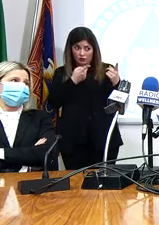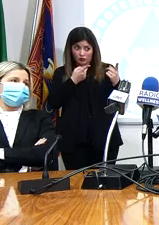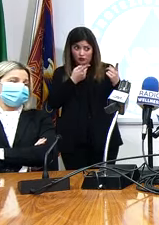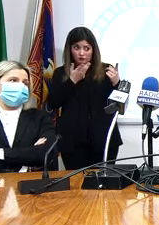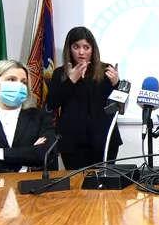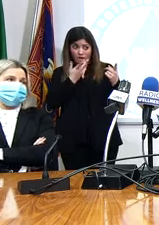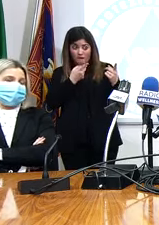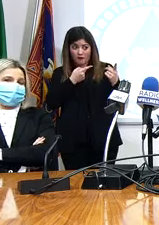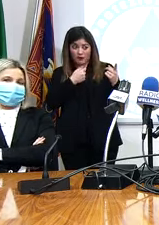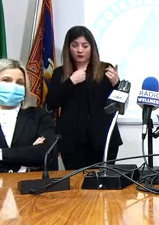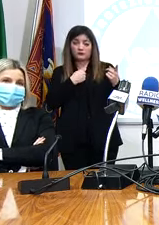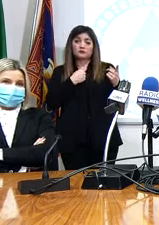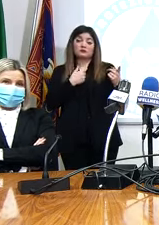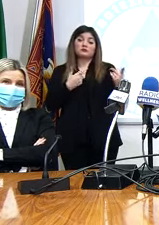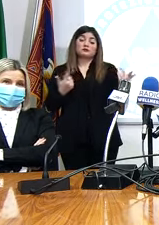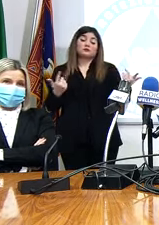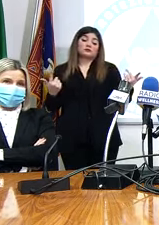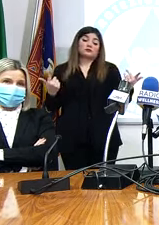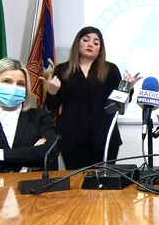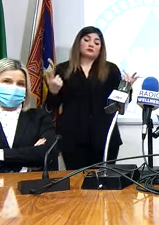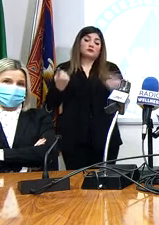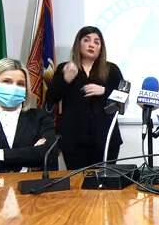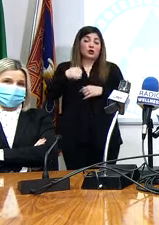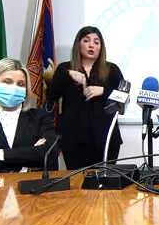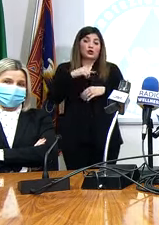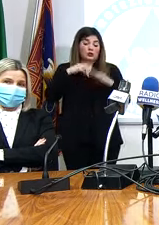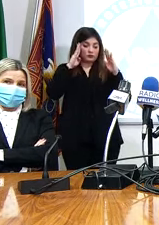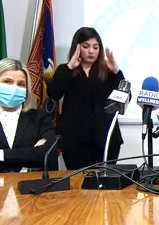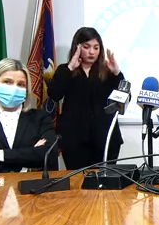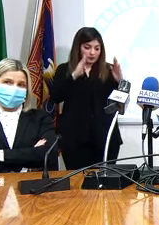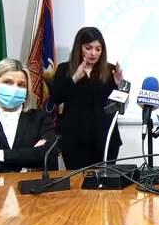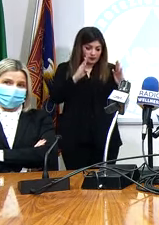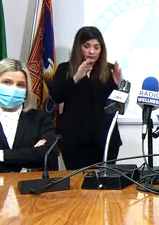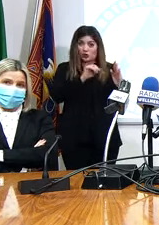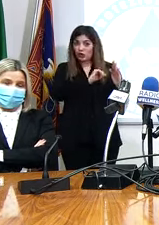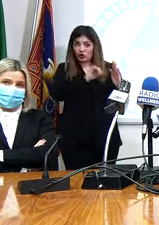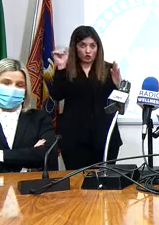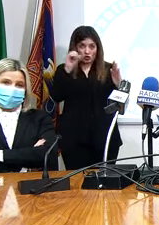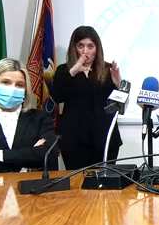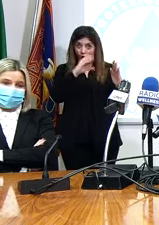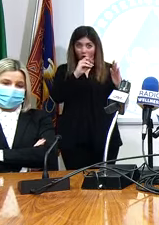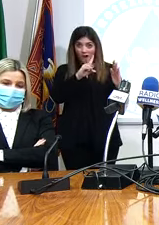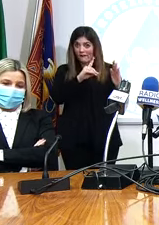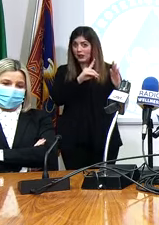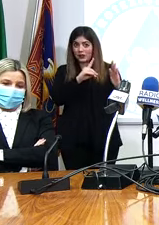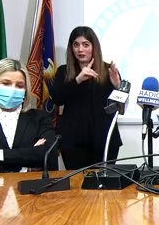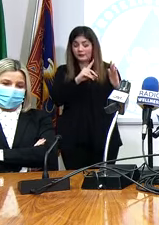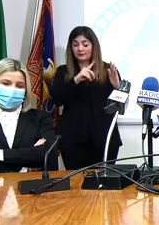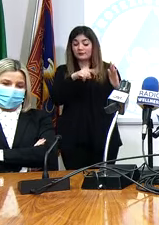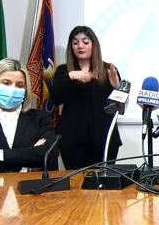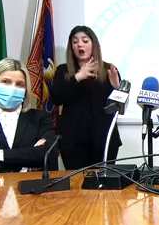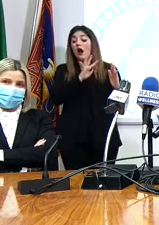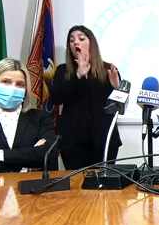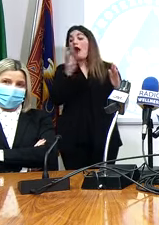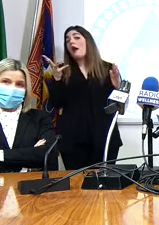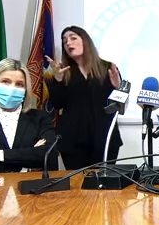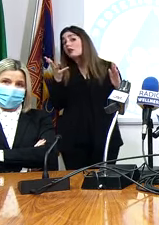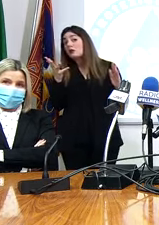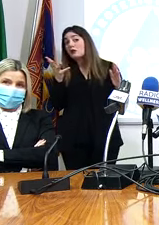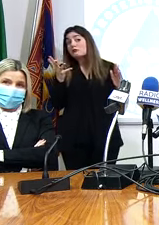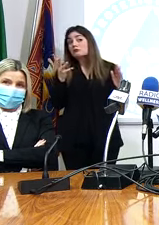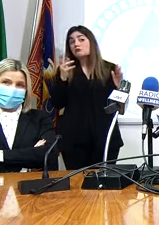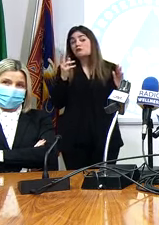siamo sostanzialmente orientati solo al Covid, nel senso che qui ci occupiamo solo di Covid. Di certo non abbiamo la possibilità